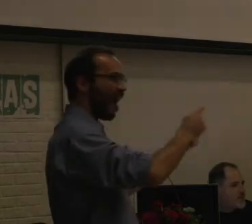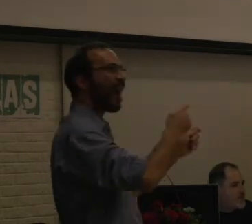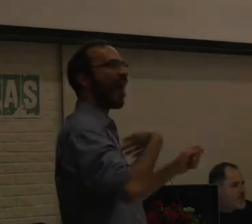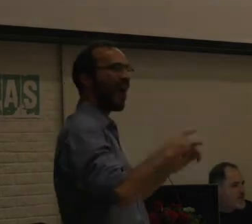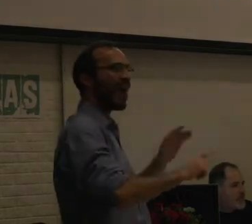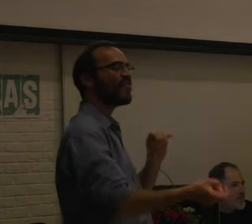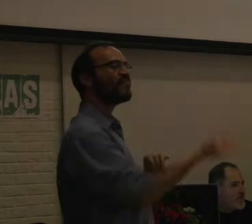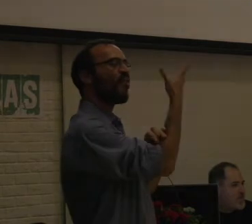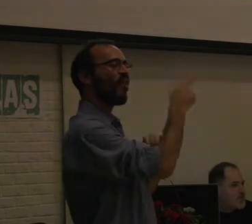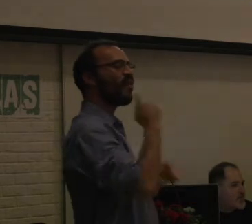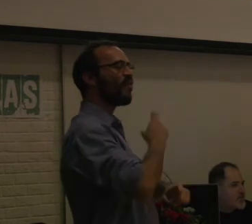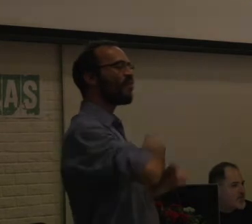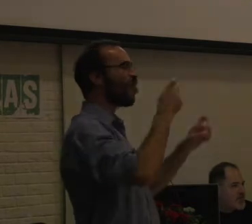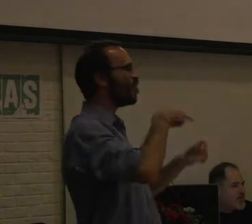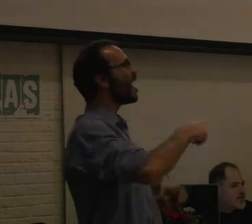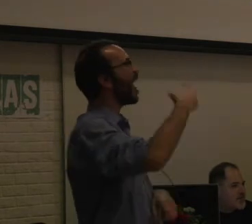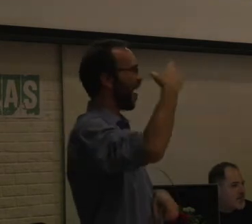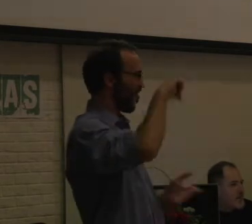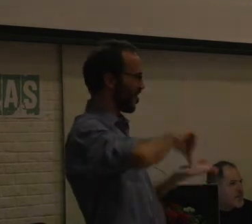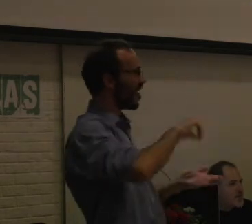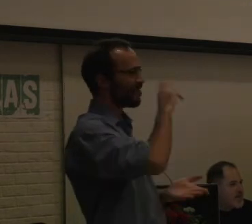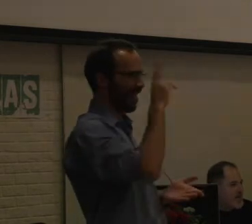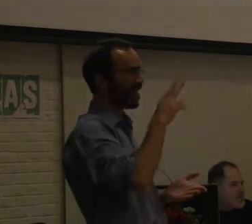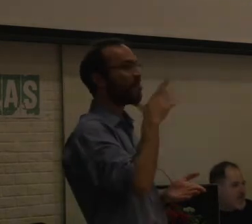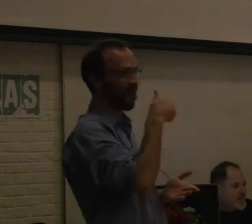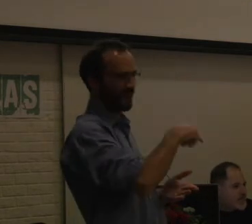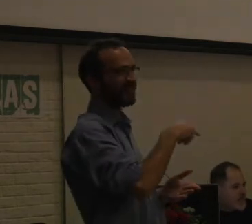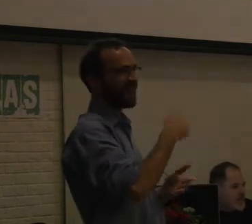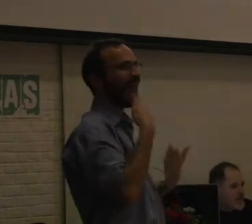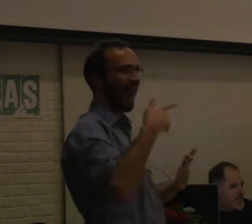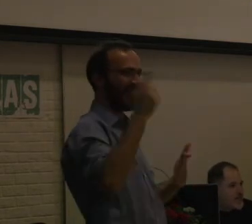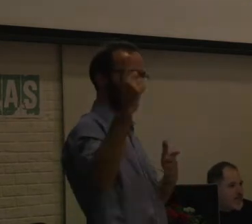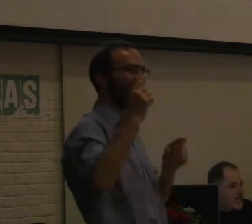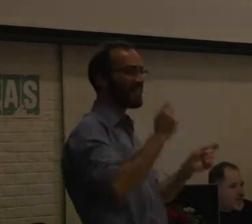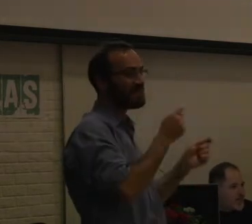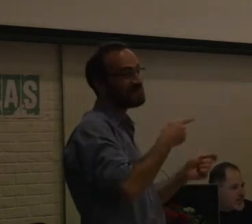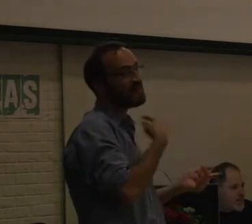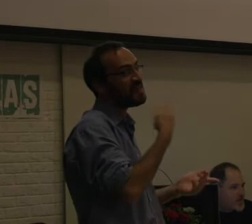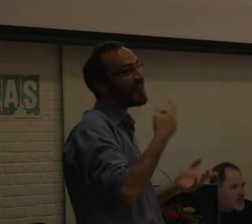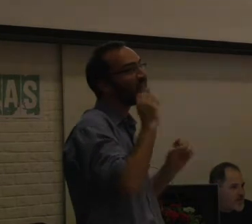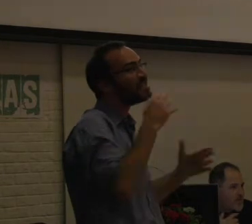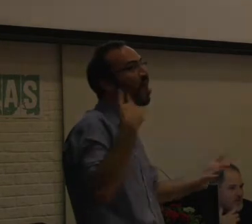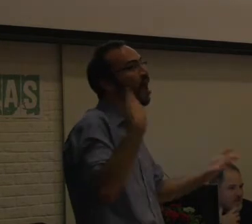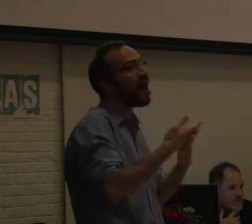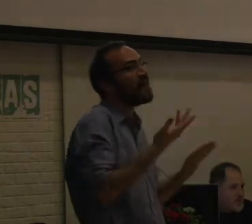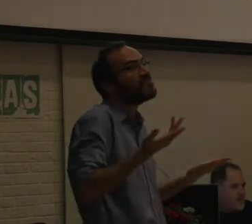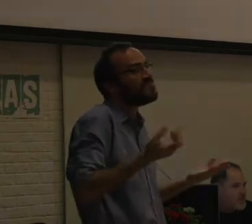otro nombre de la diosa Cibeles. Pues bien, esta leyenda de Vianor, que surge en época de Felipe III,